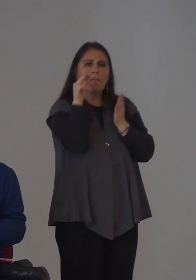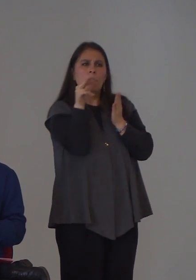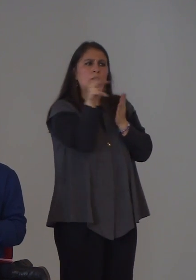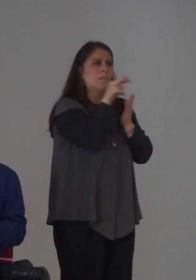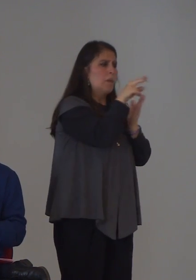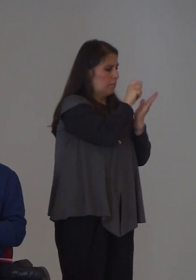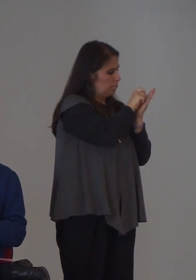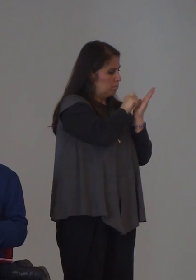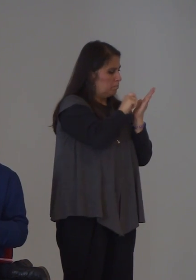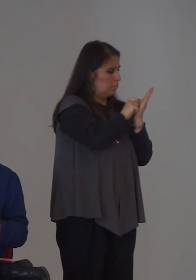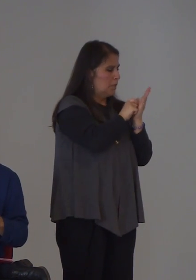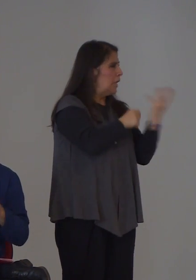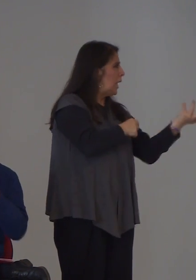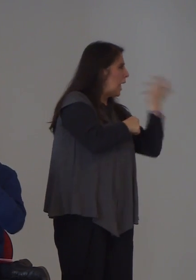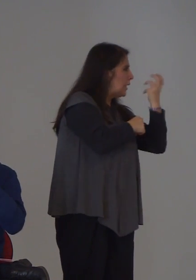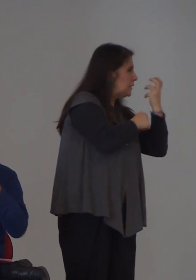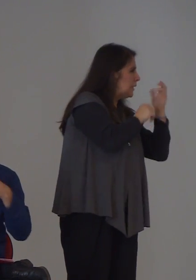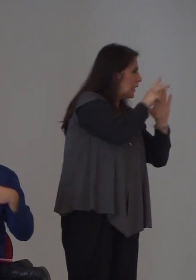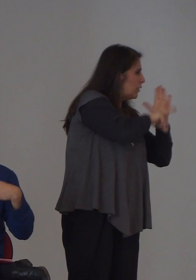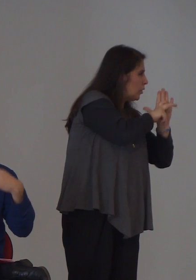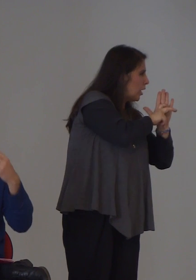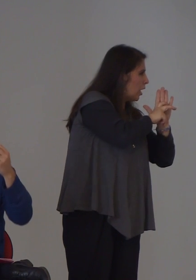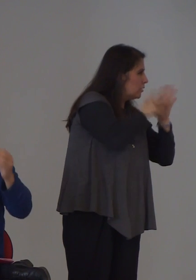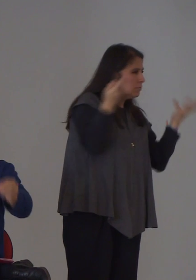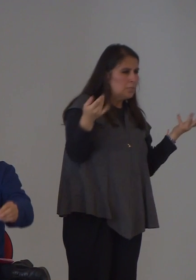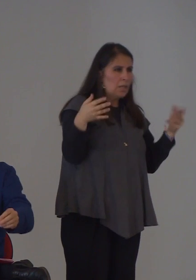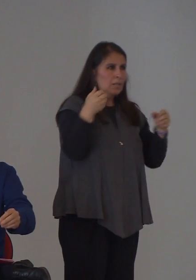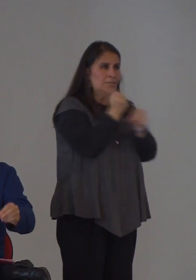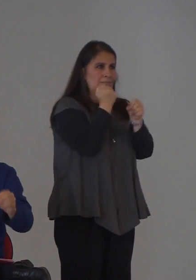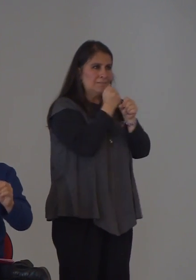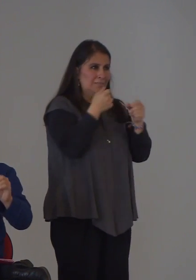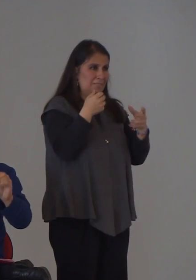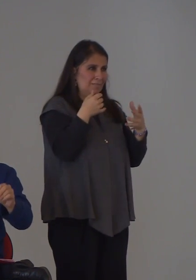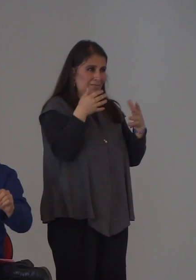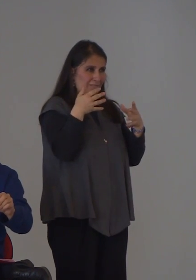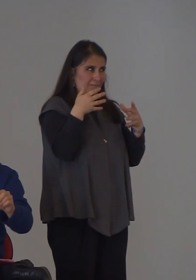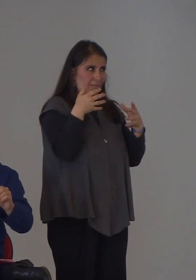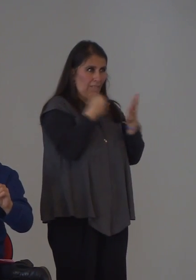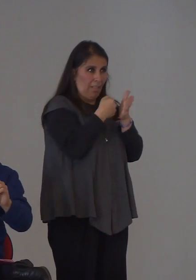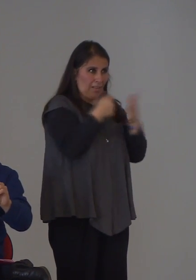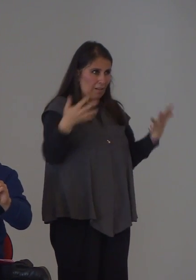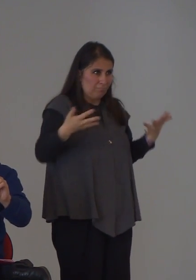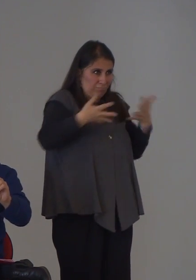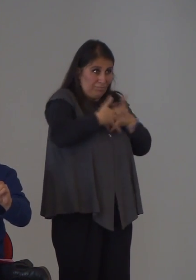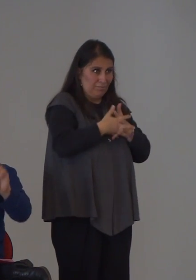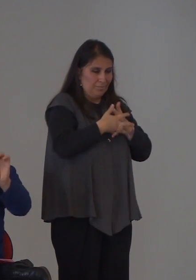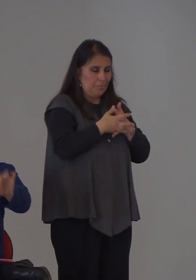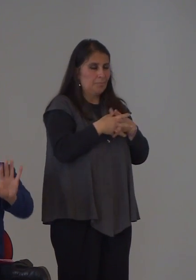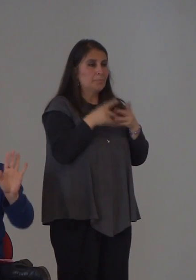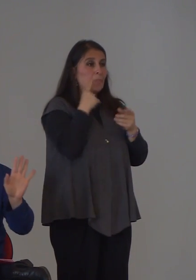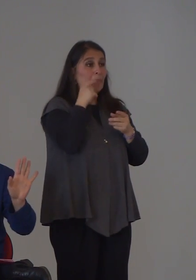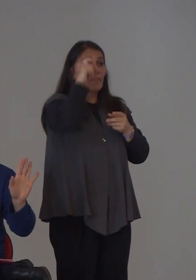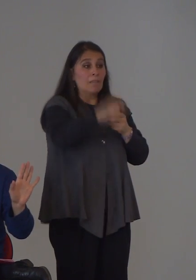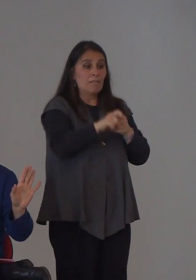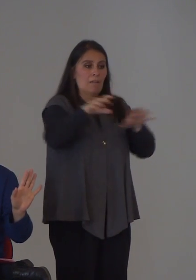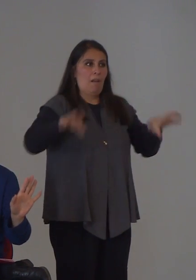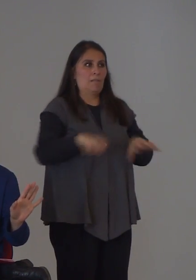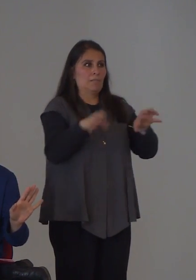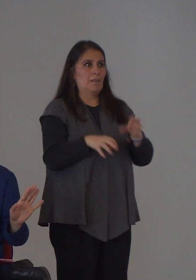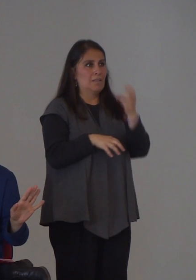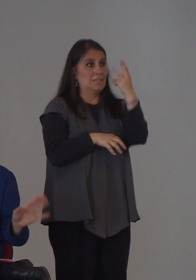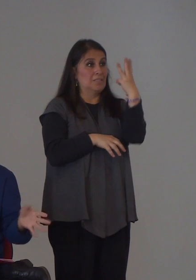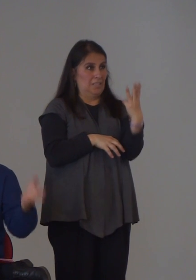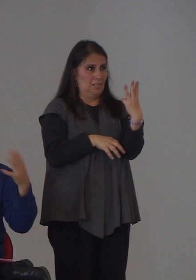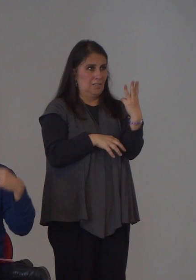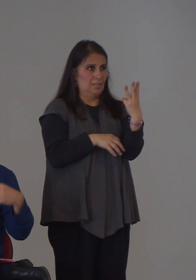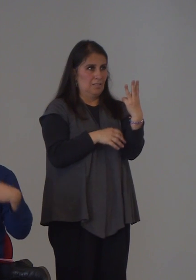están aprendiendo en las asignaturas teóricas. Después hacen una intervención puntual, por ejemplo, tienen que hacer 3 actividades concretas con